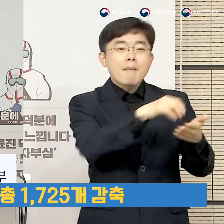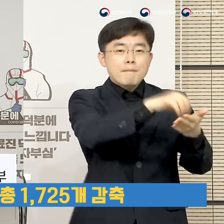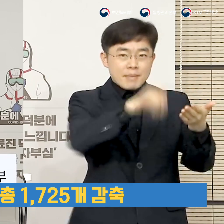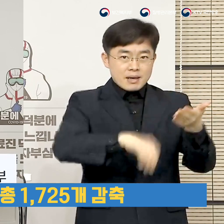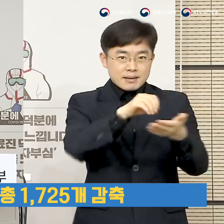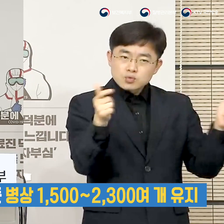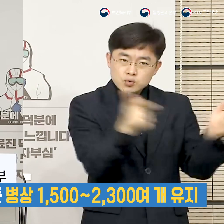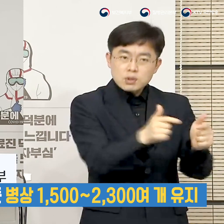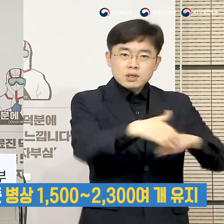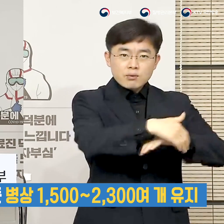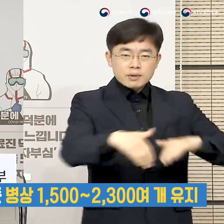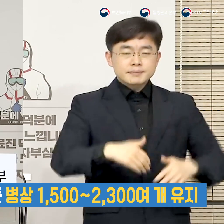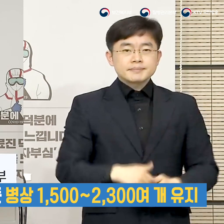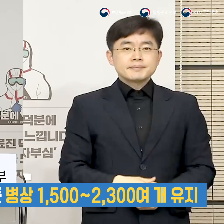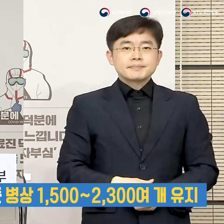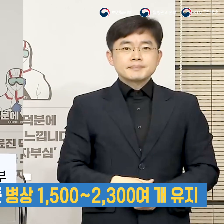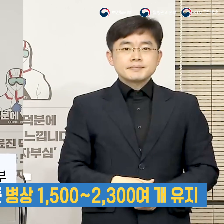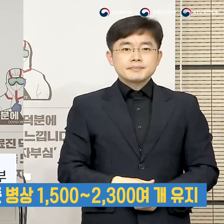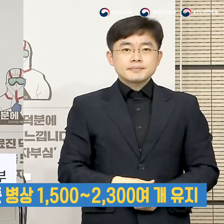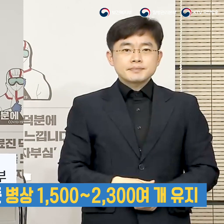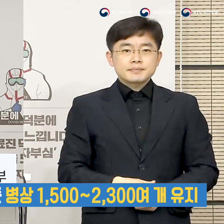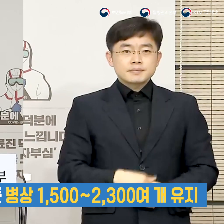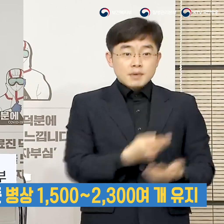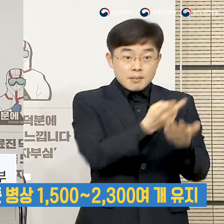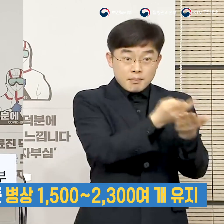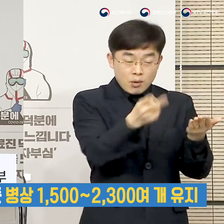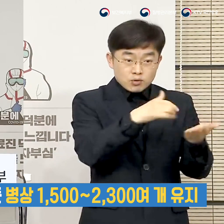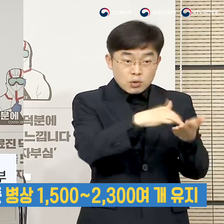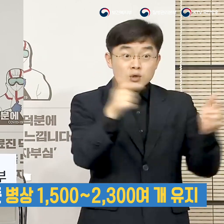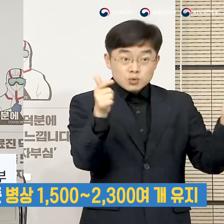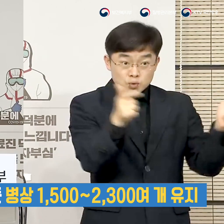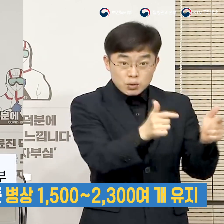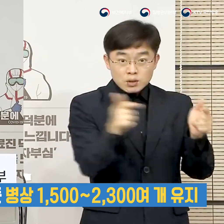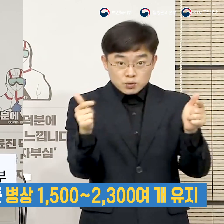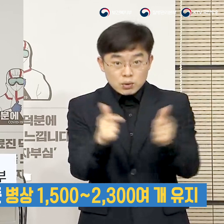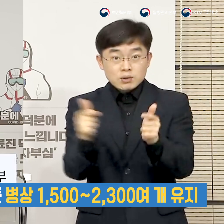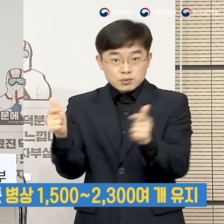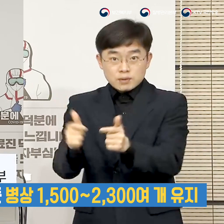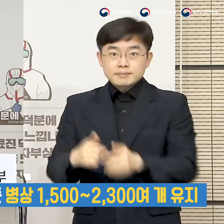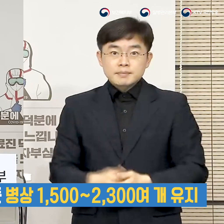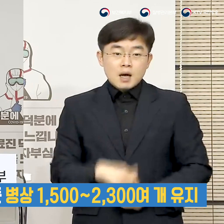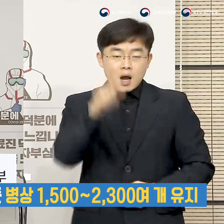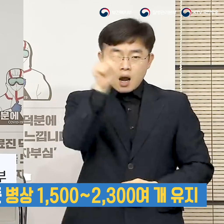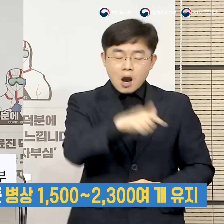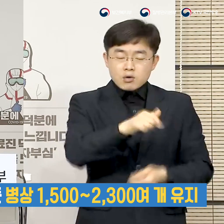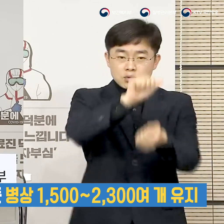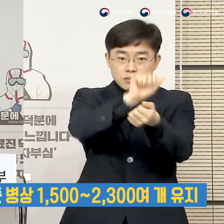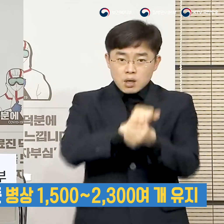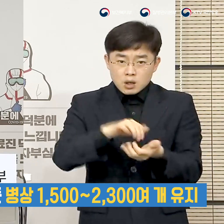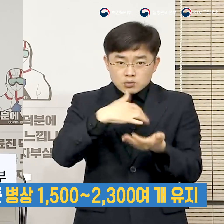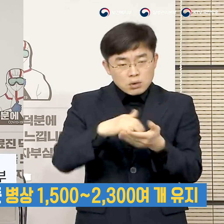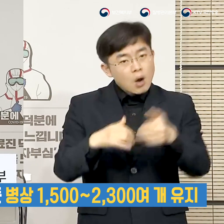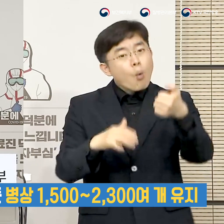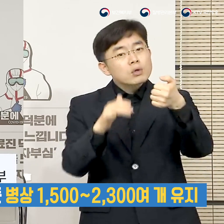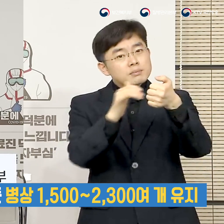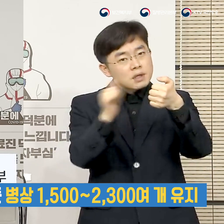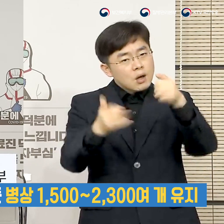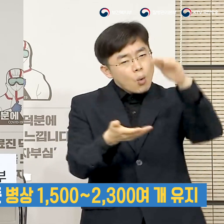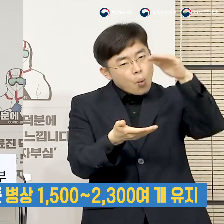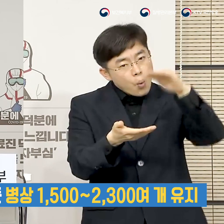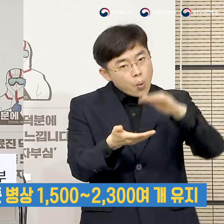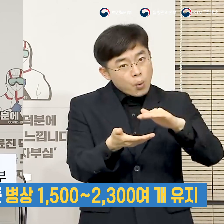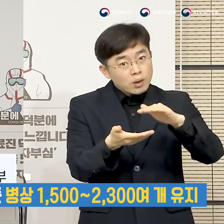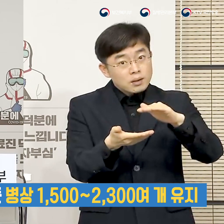감축할 계획입니다. 이러한 감축 작업을 통해 일일 확진 환자가 50명 미만으로 유지되는